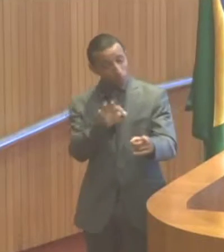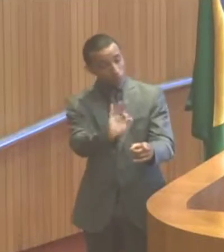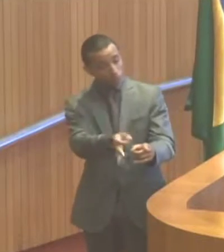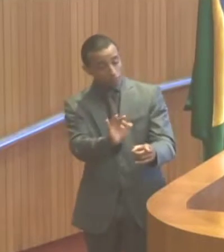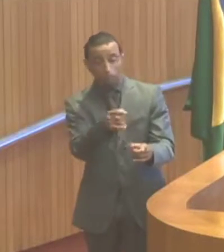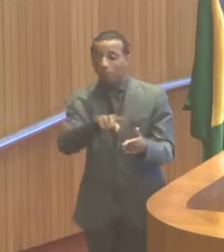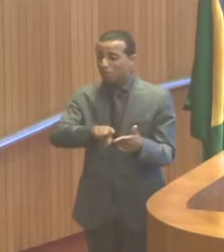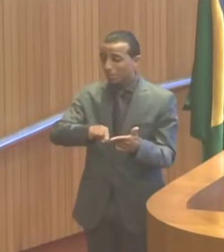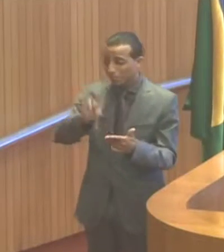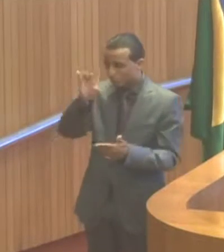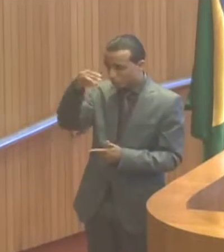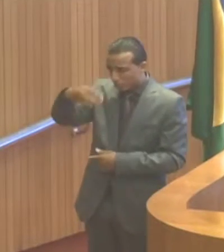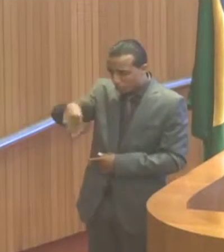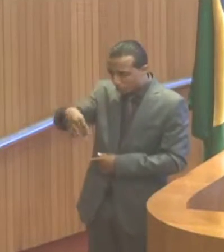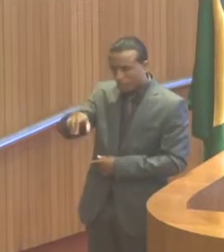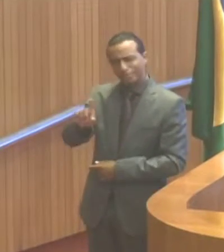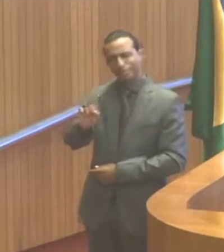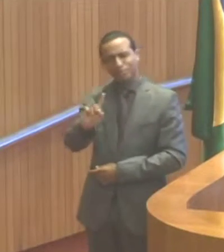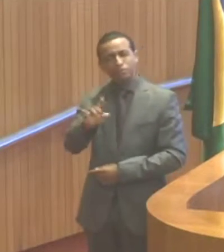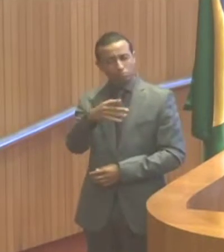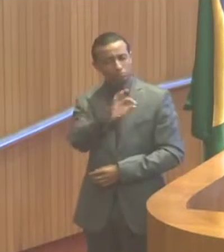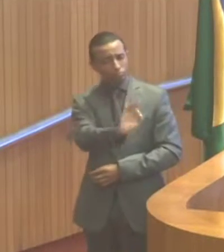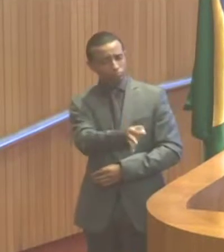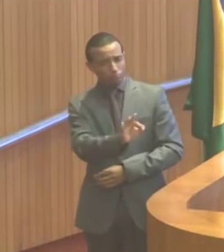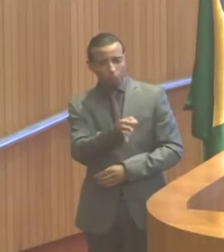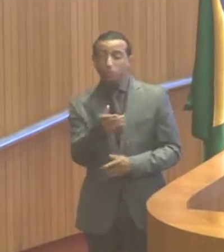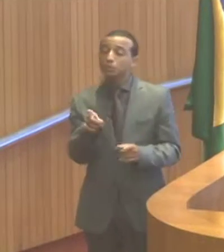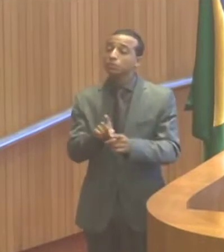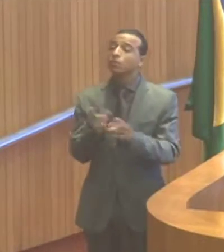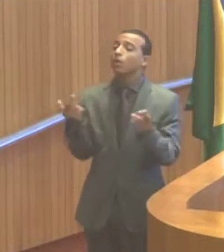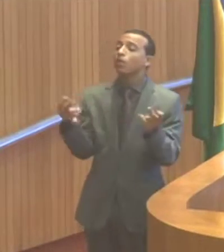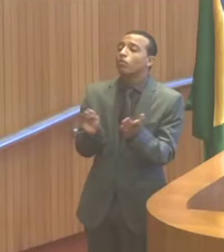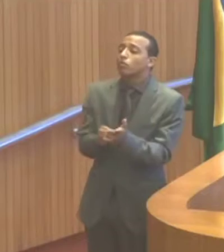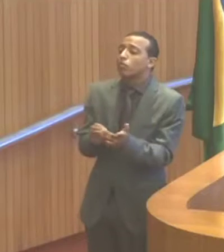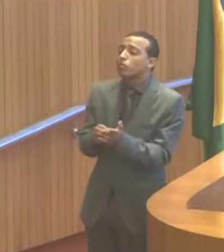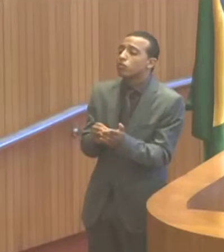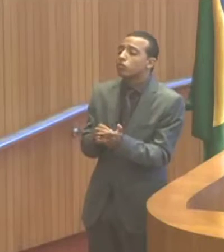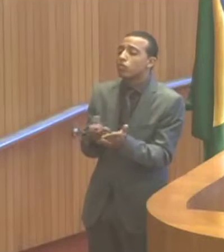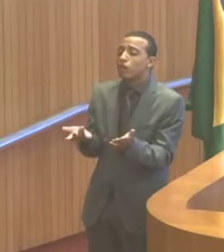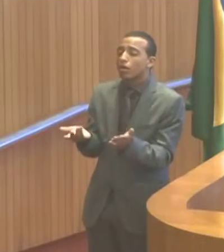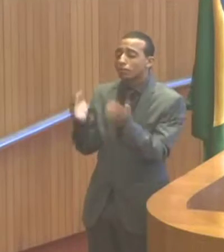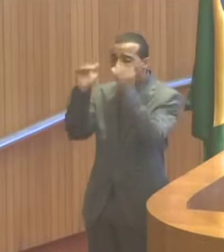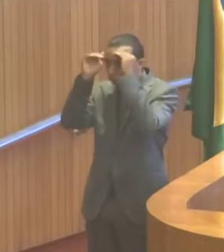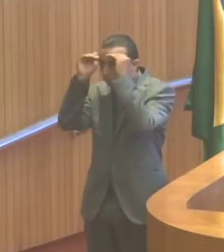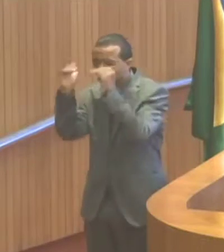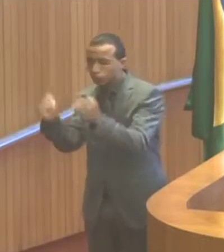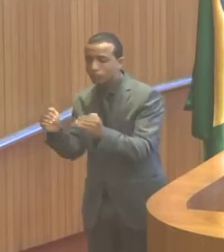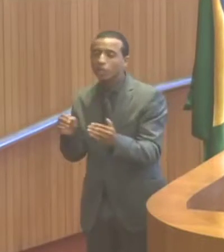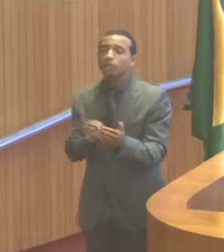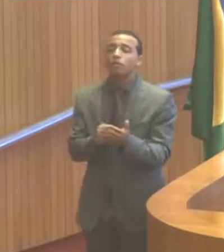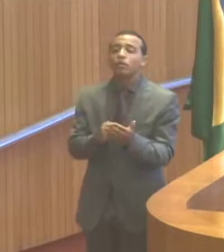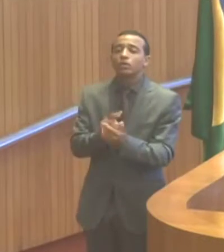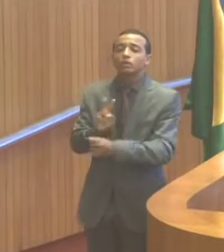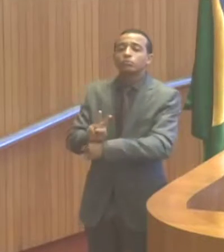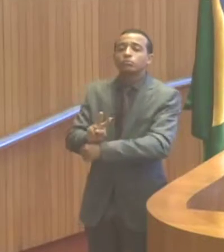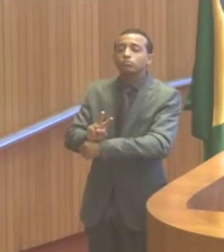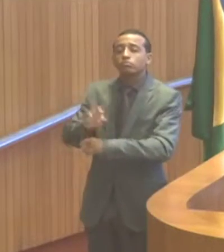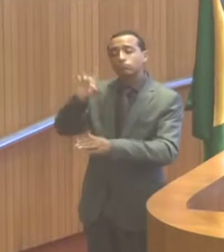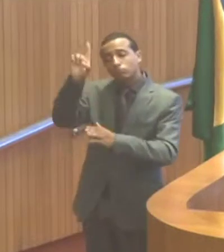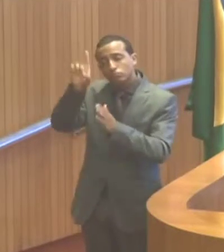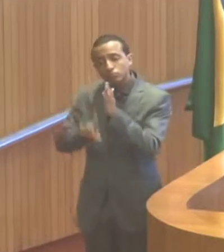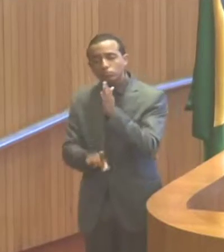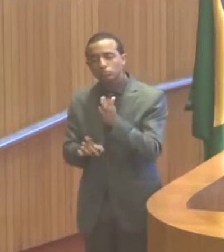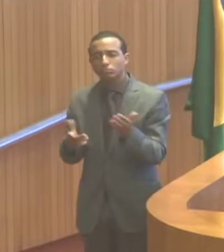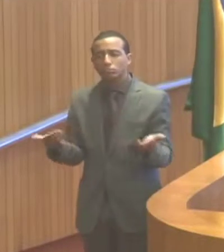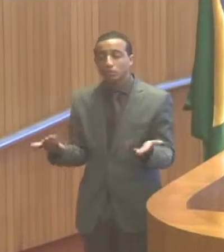Ao mesmo tempo, quando fala a questão da injustiça, e aí fala a questão da proteção da defesa. Aqui no estado do Maranhão, nós temos,